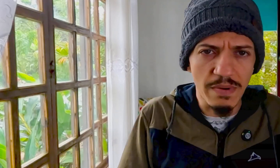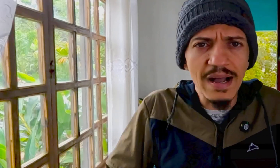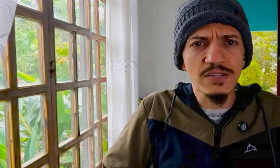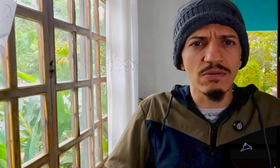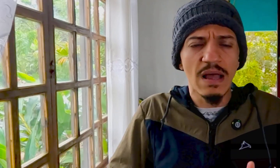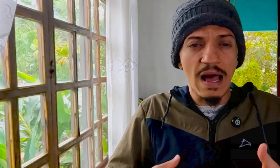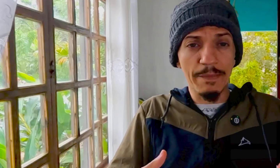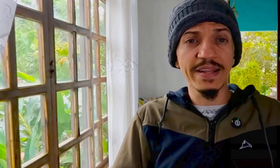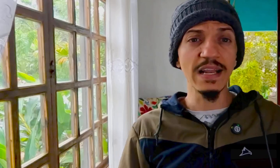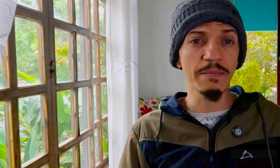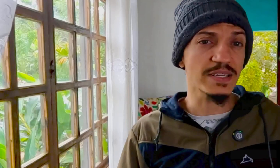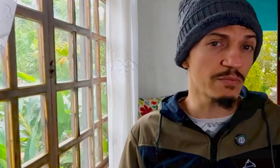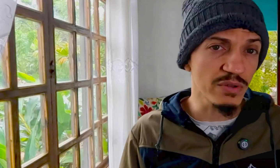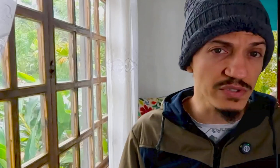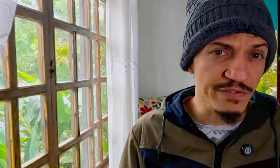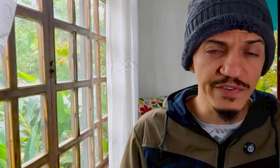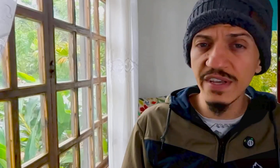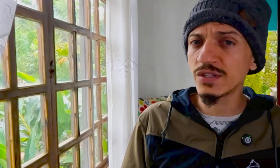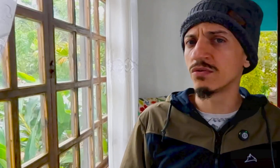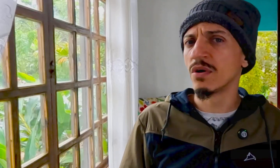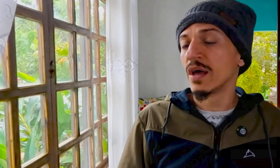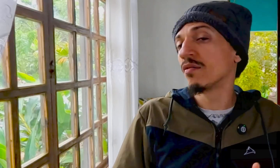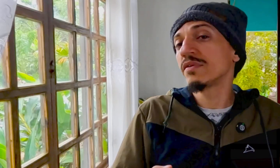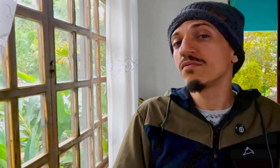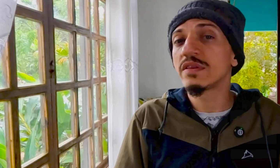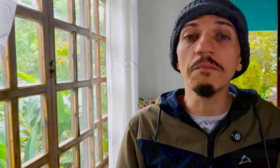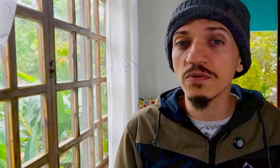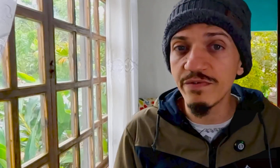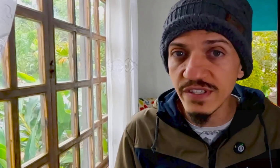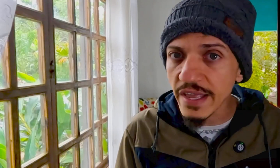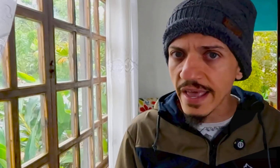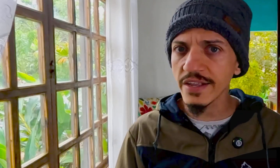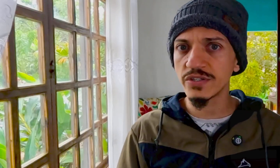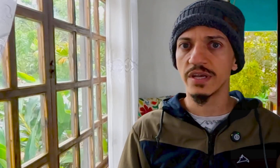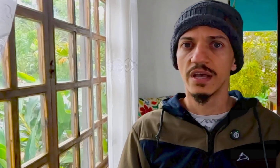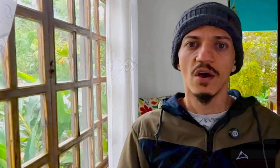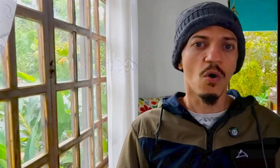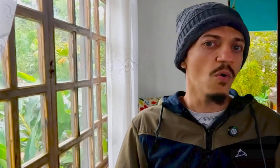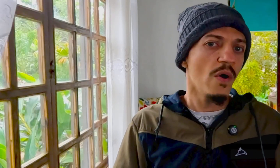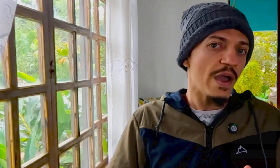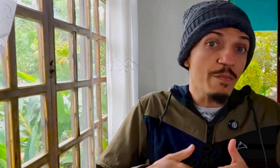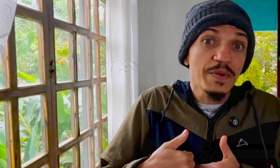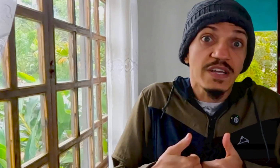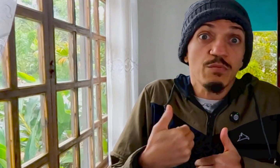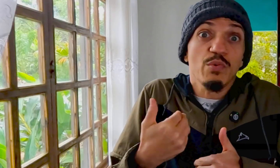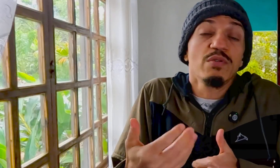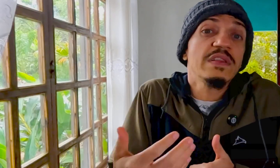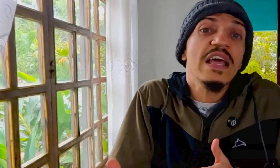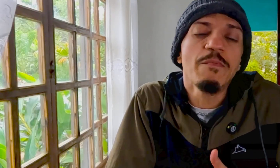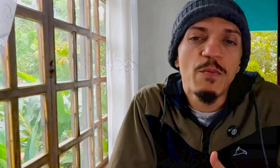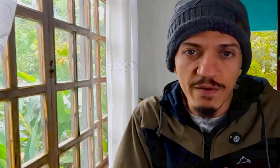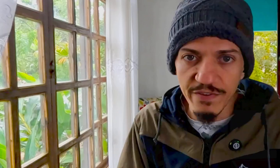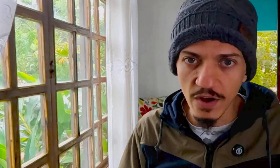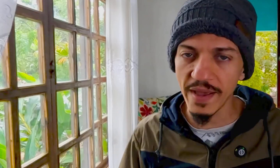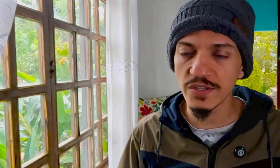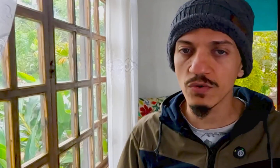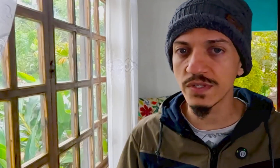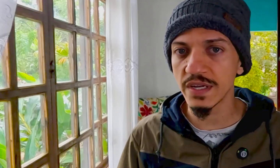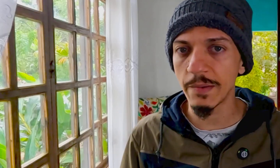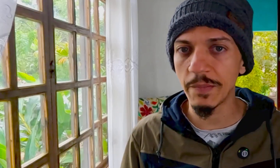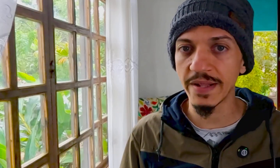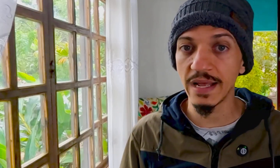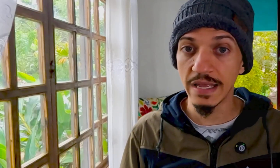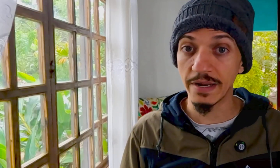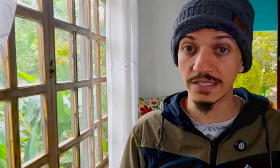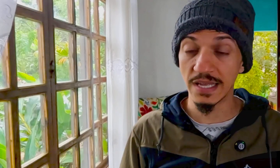diz, Madison, aprender Libras é muito difícil, eu não tenho tempo suficiente, ou eu vou precisar de muito tempo para finalmente eu